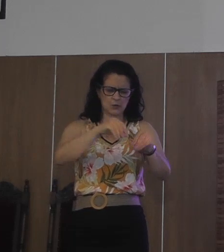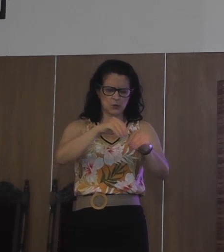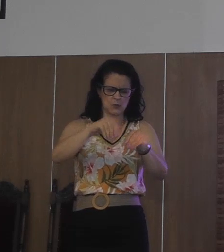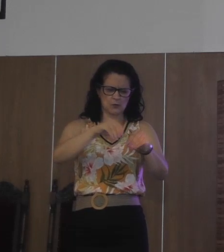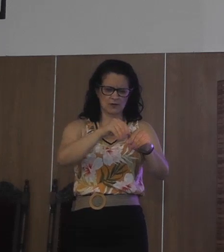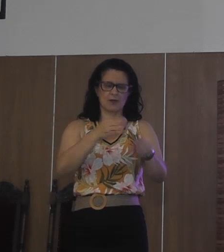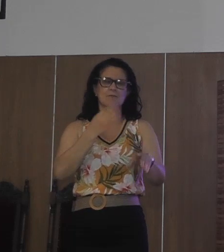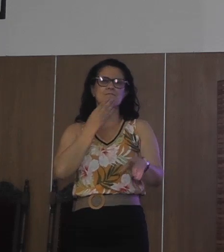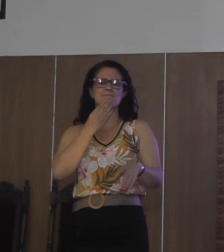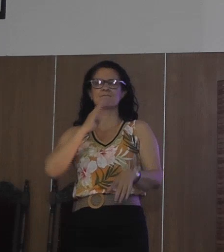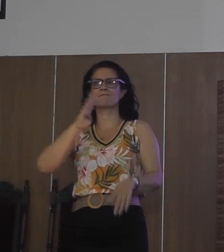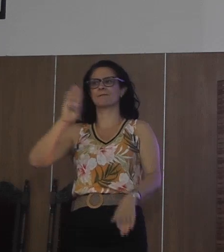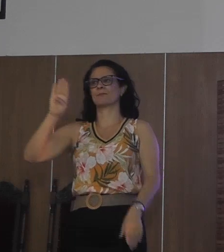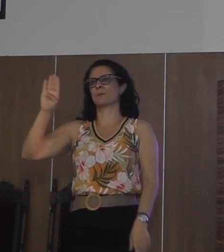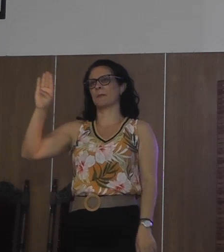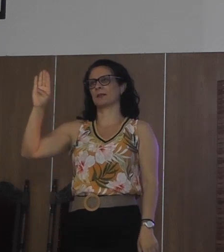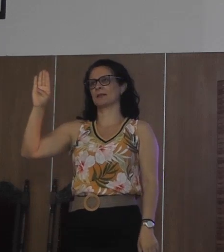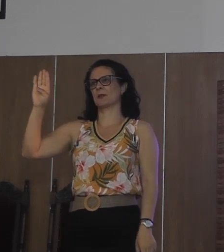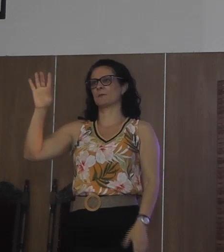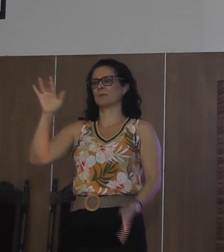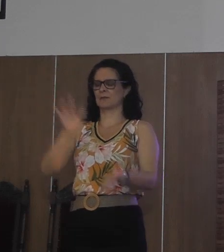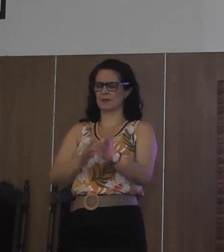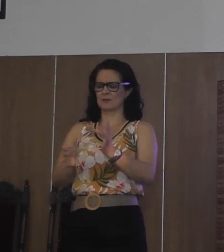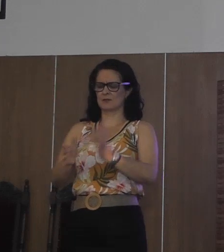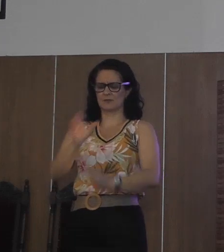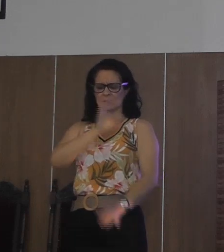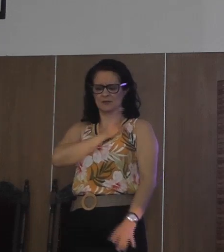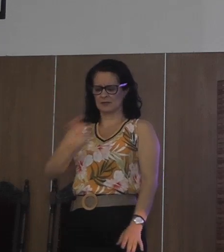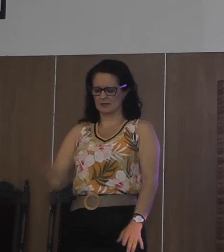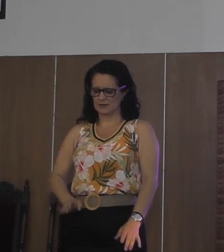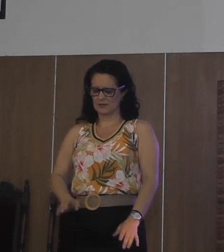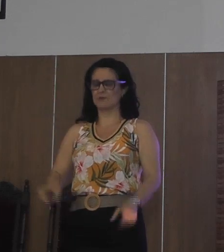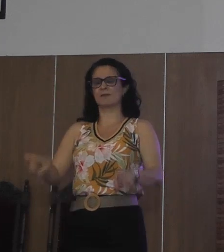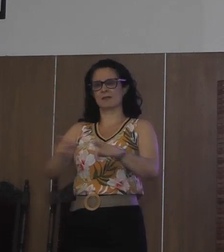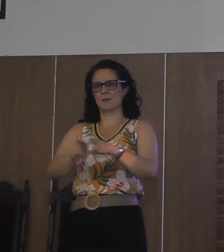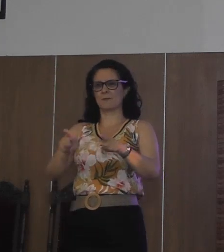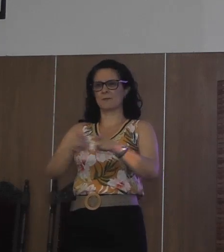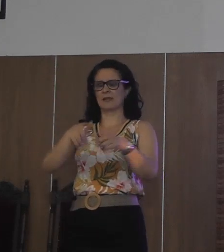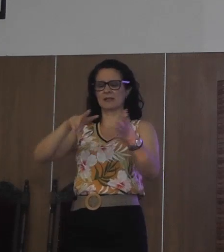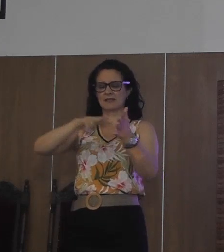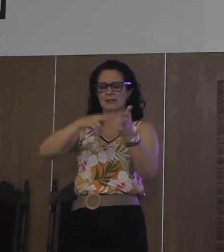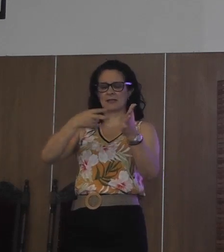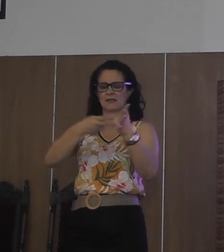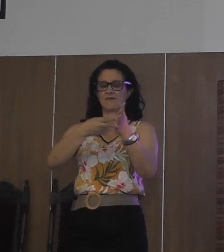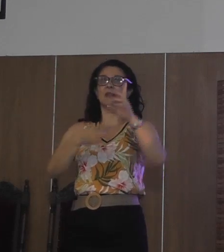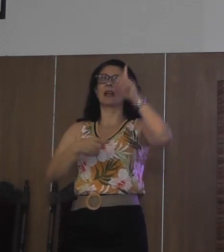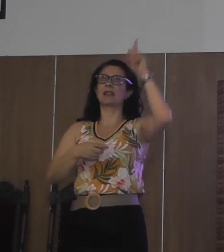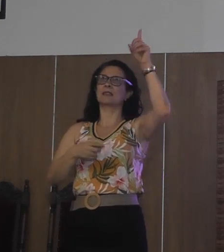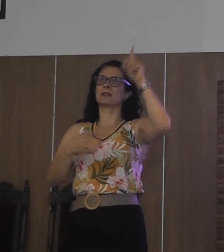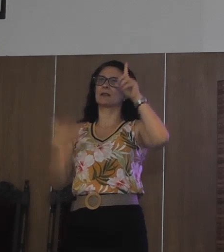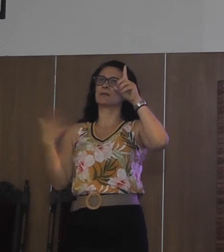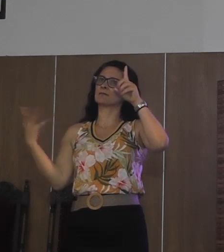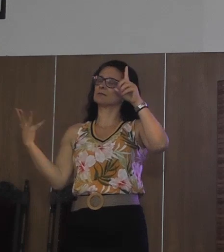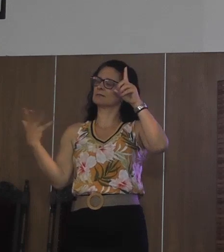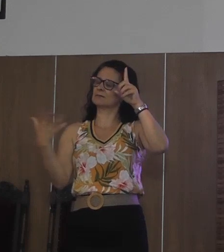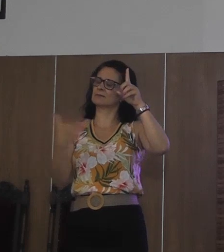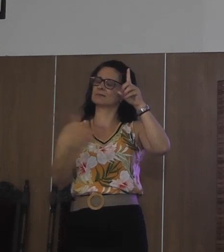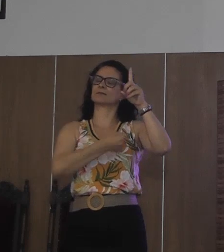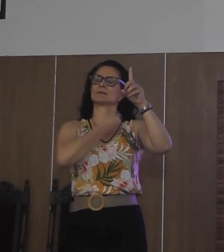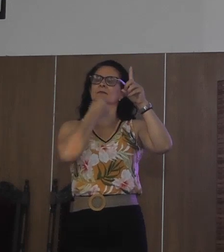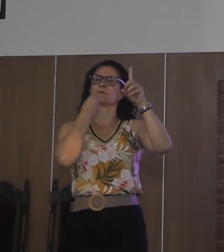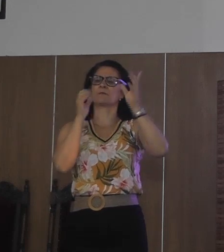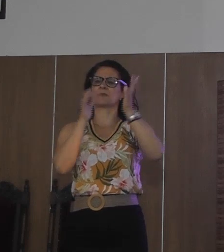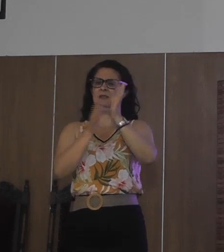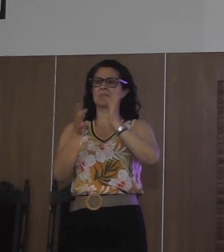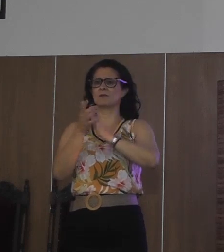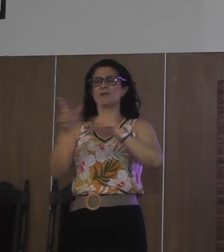Jesus Cristo, que também significa Deus é a salvação, foi usado não por Deus, não por qualquer outra pessoa, porque Ele é